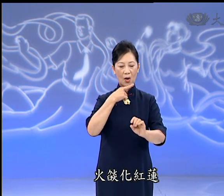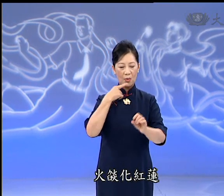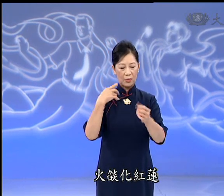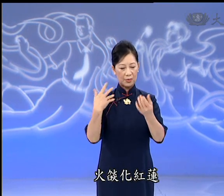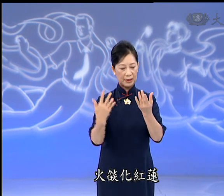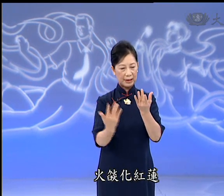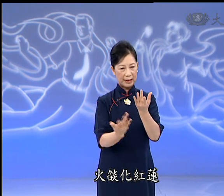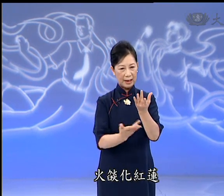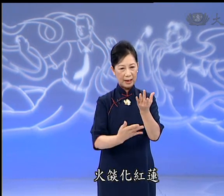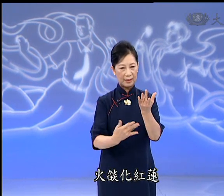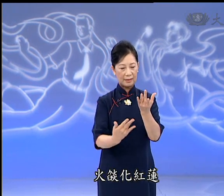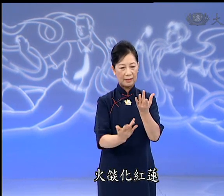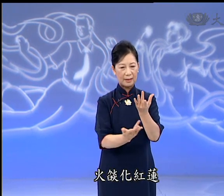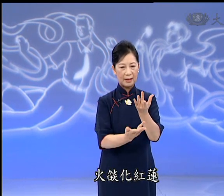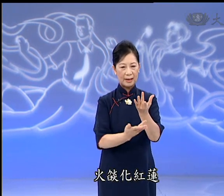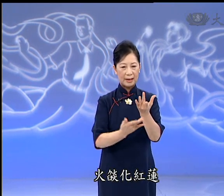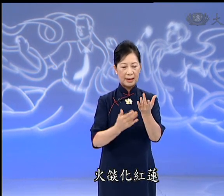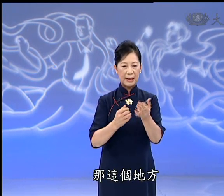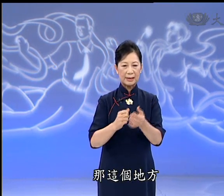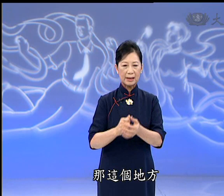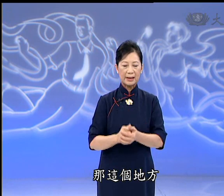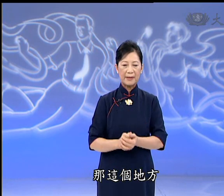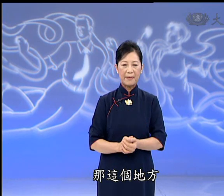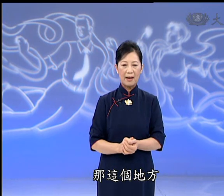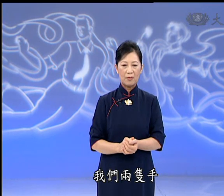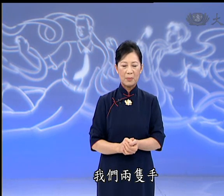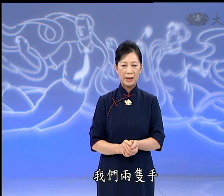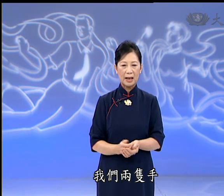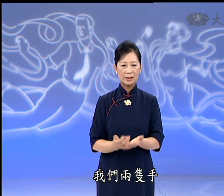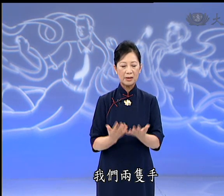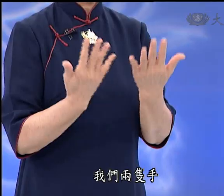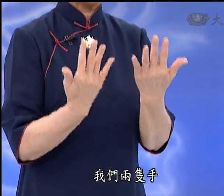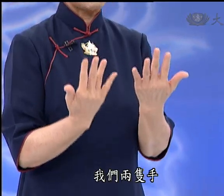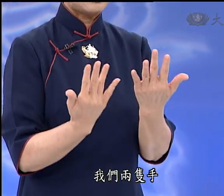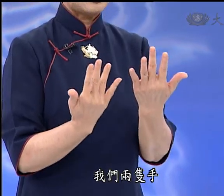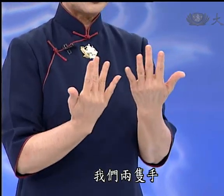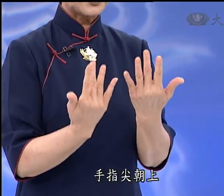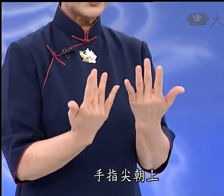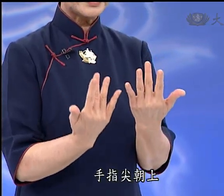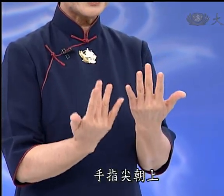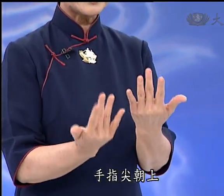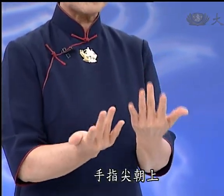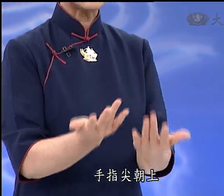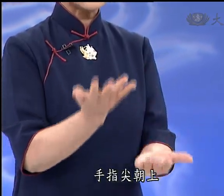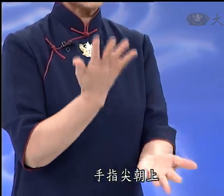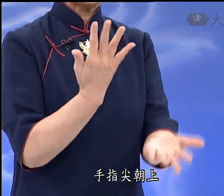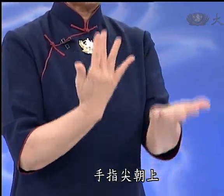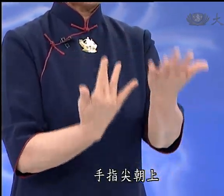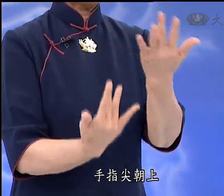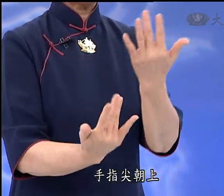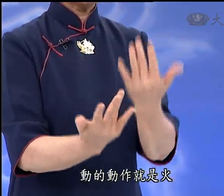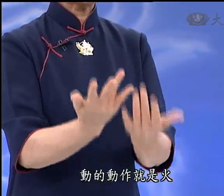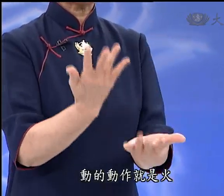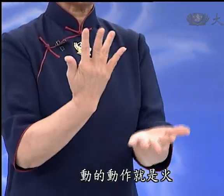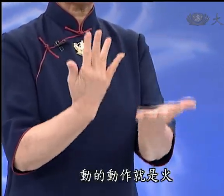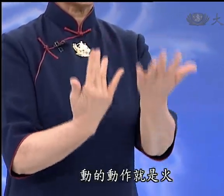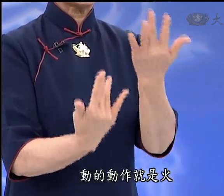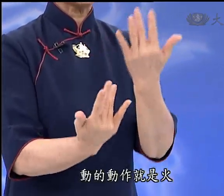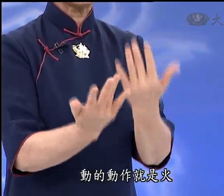红念，那这个地方我们两只手手指尖朝上动的动作就是